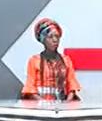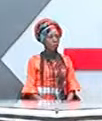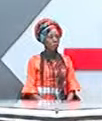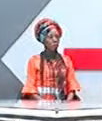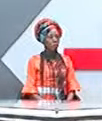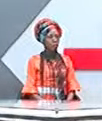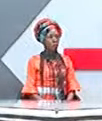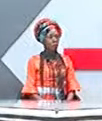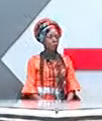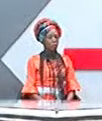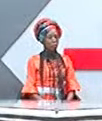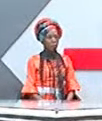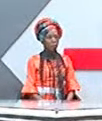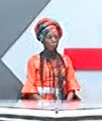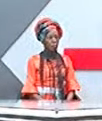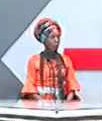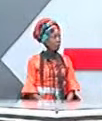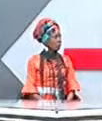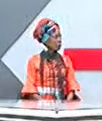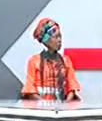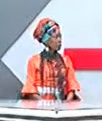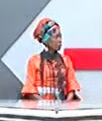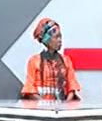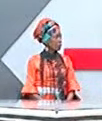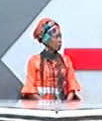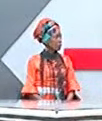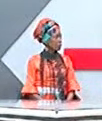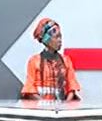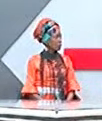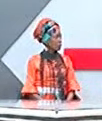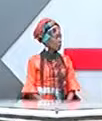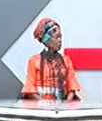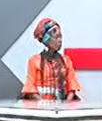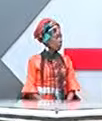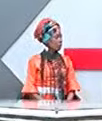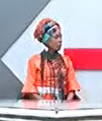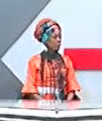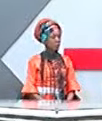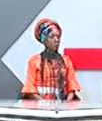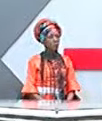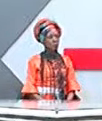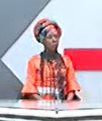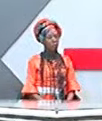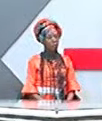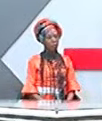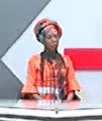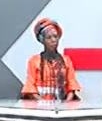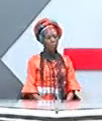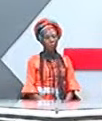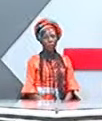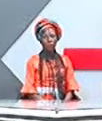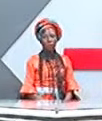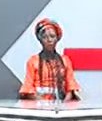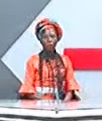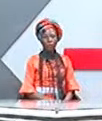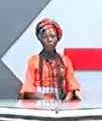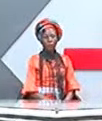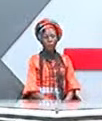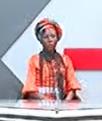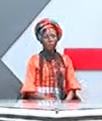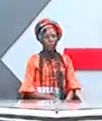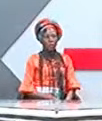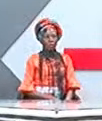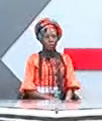era okwanguwa kubeera kwani tugezeko kumbawumbe byakatuuka mukulu wa call ntandikirewo n'ebyakayingira